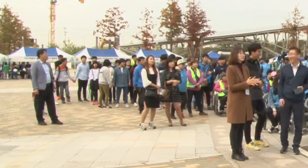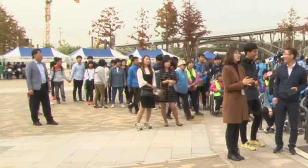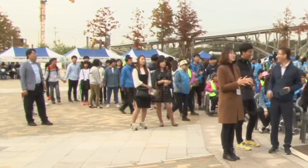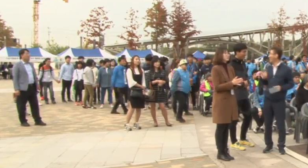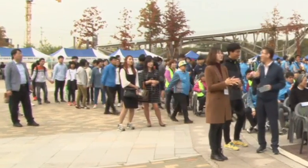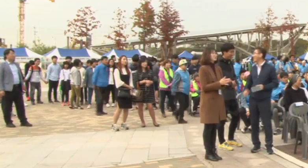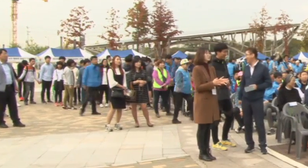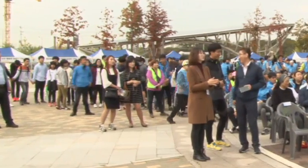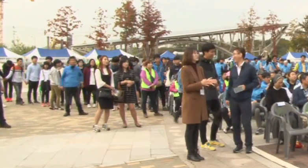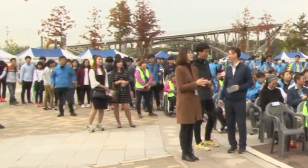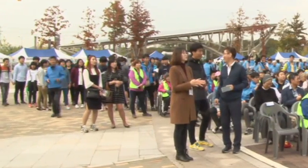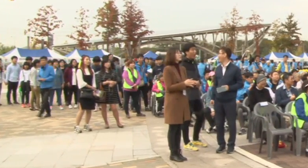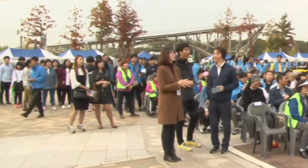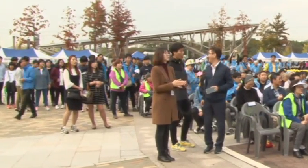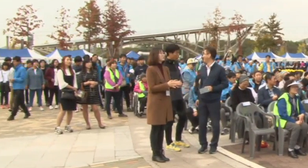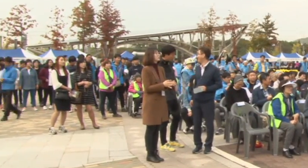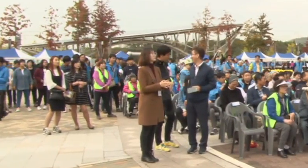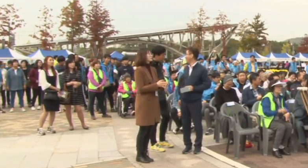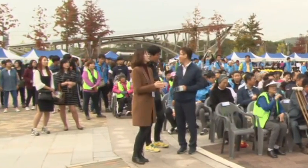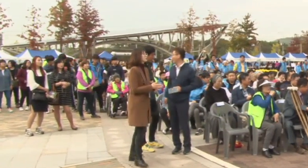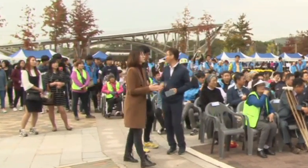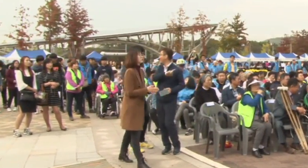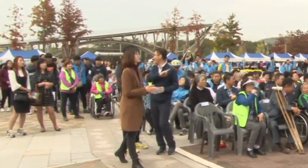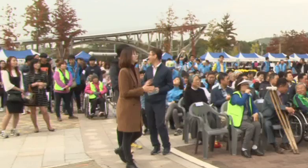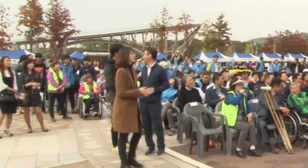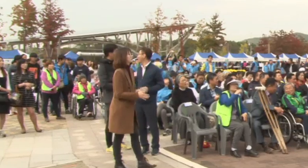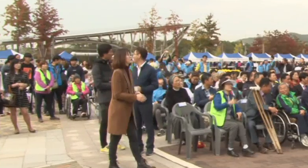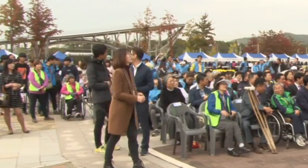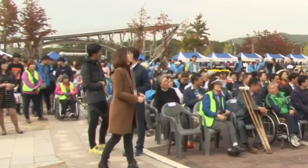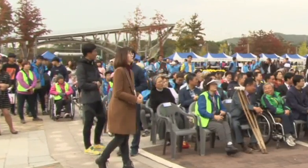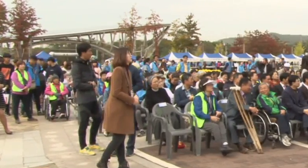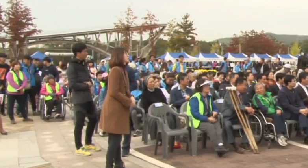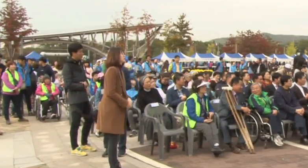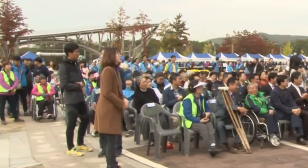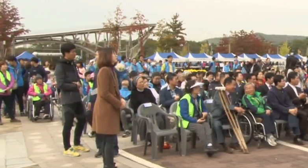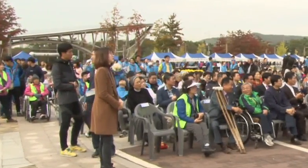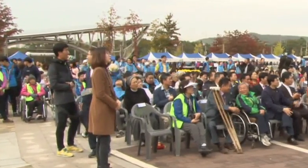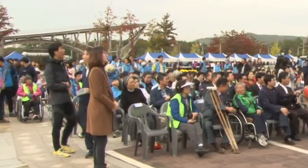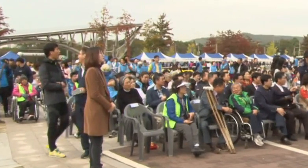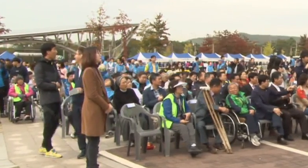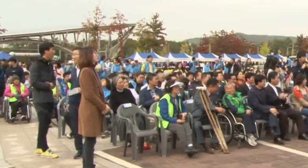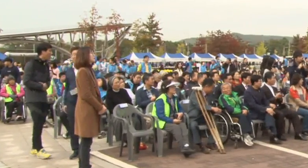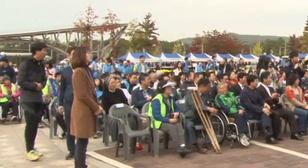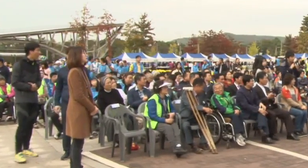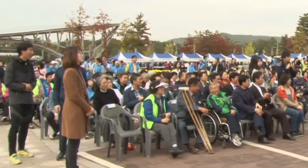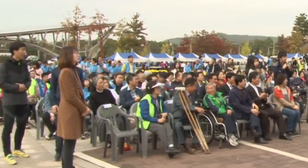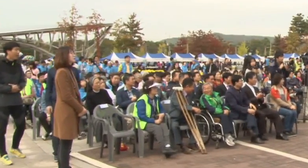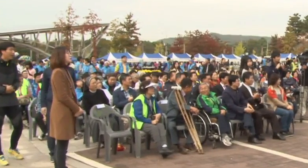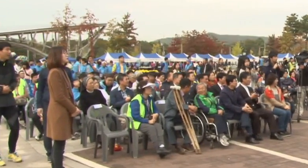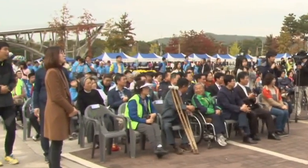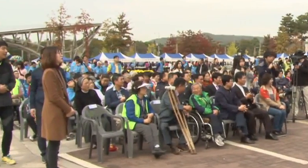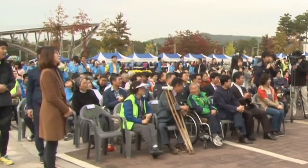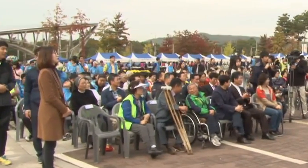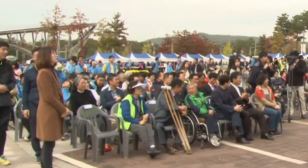계속 사회복지 유공자에 대한 화성시 병지역 국회의원 표창이 있겠습니다. 오늘 건칠서역 국회의원님께서 참석 못하셔서 우리